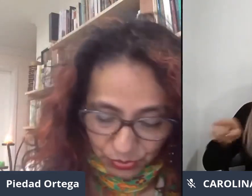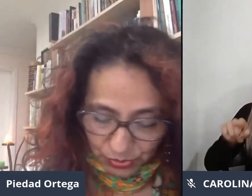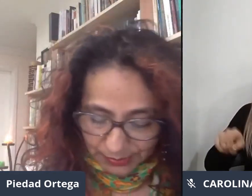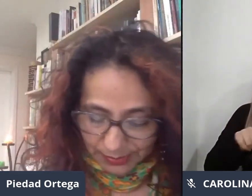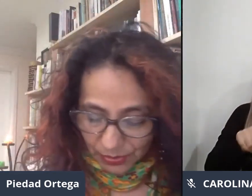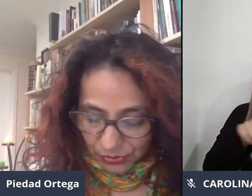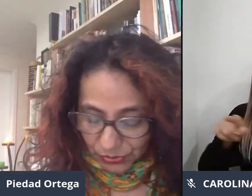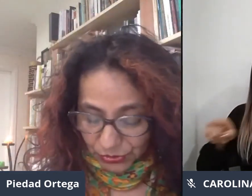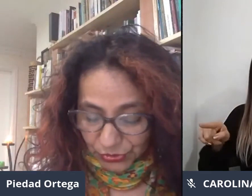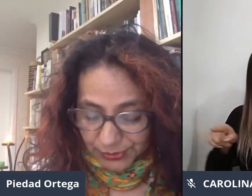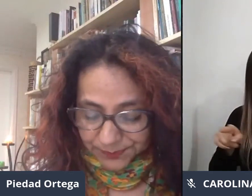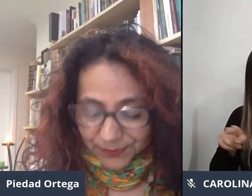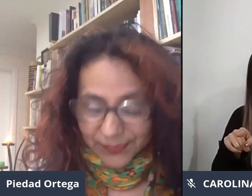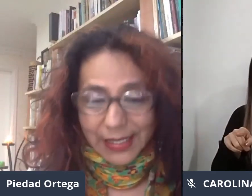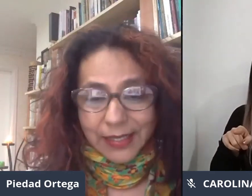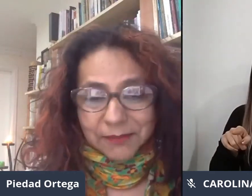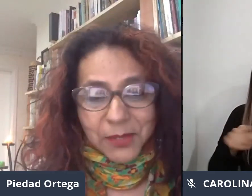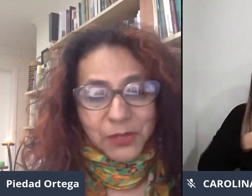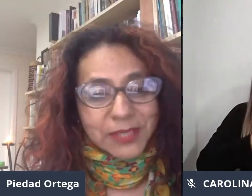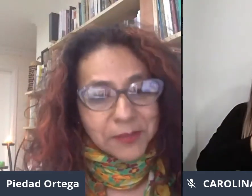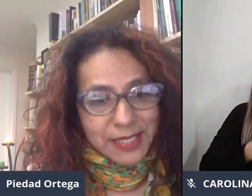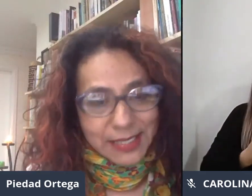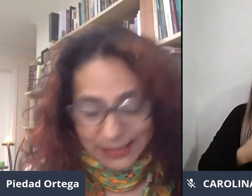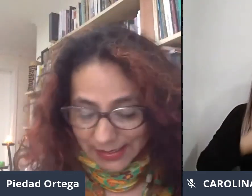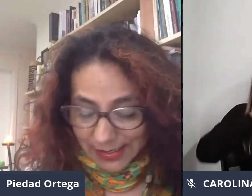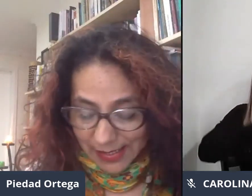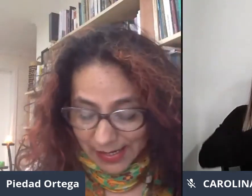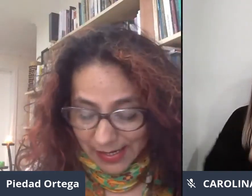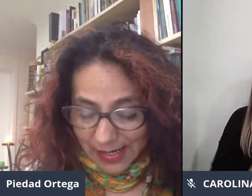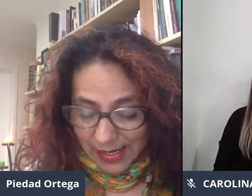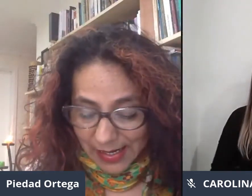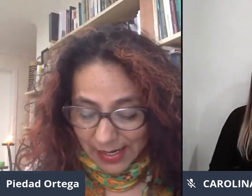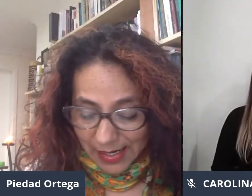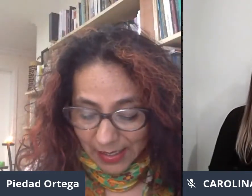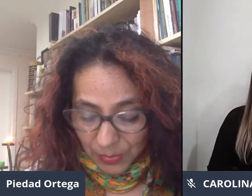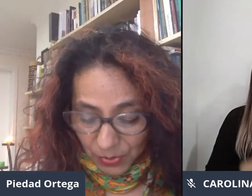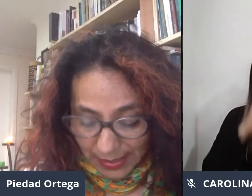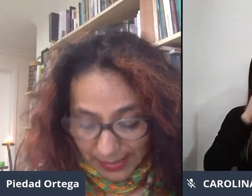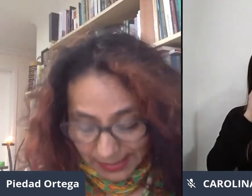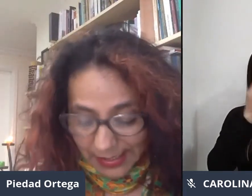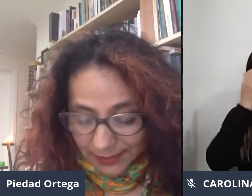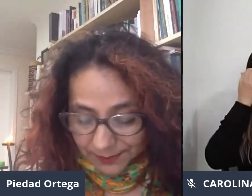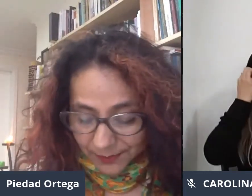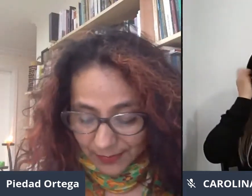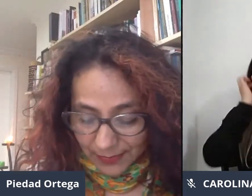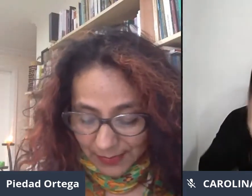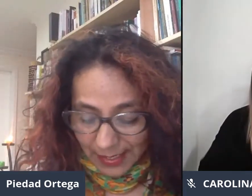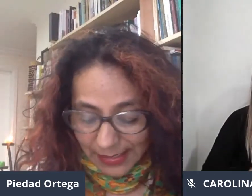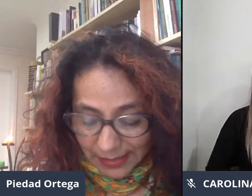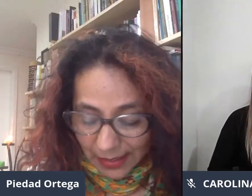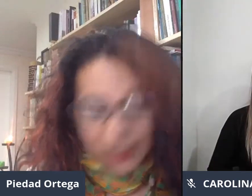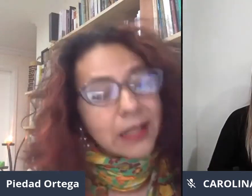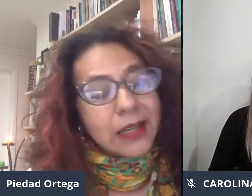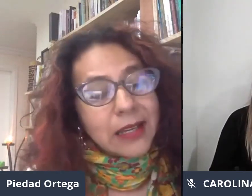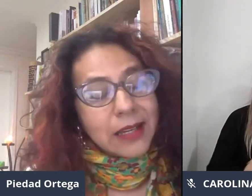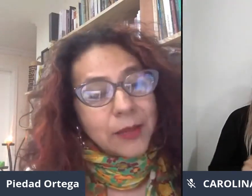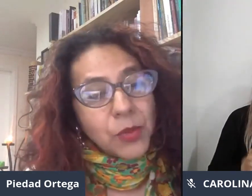uno de nosotros, pero también la violencia que